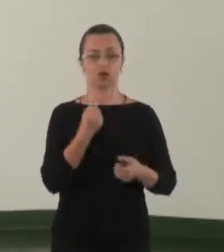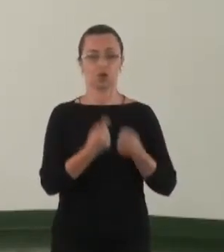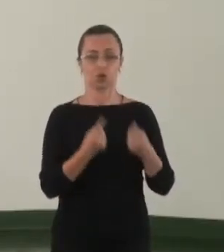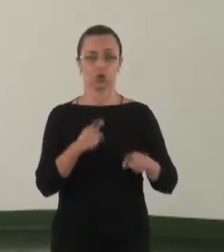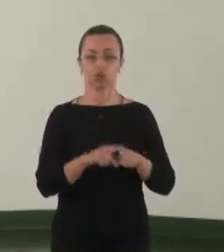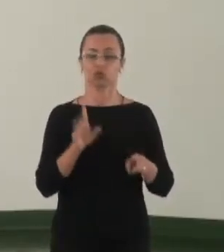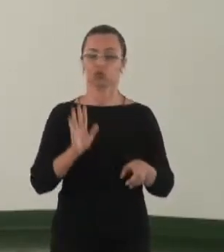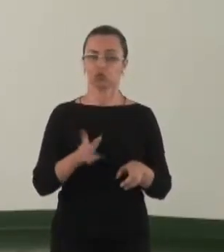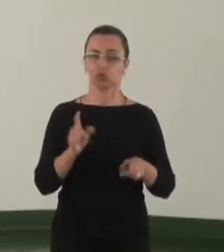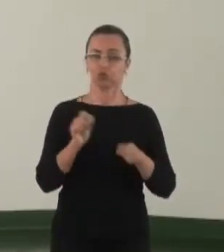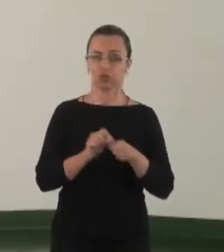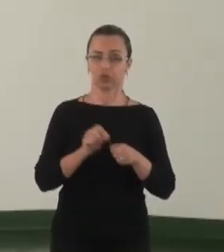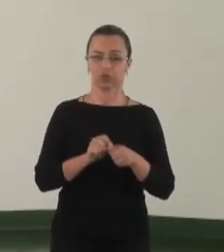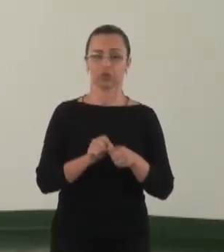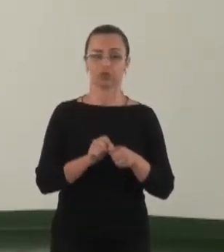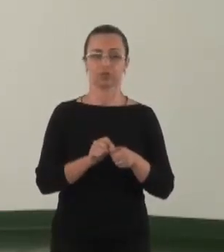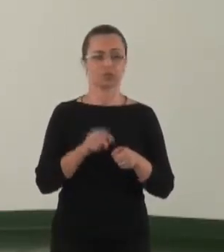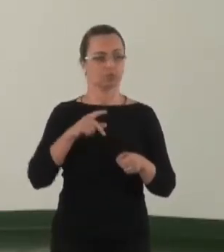promotores e procuradores